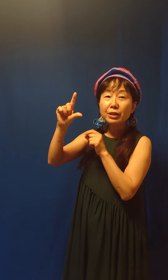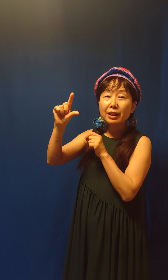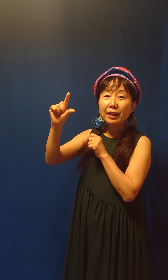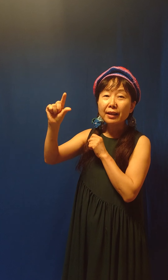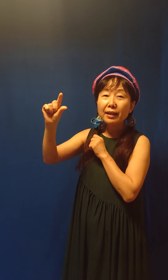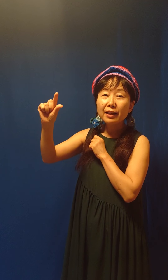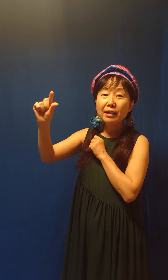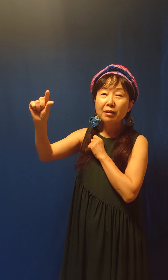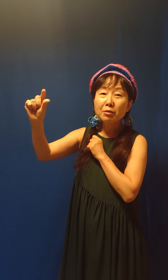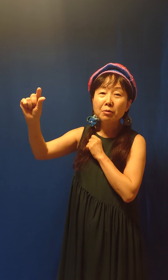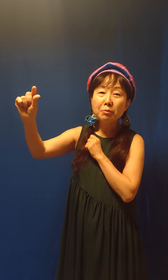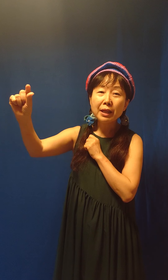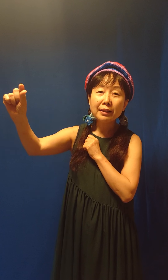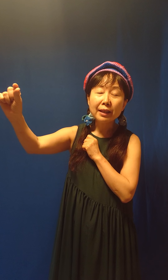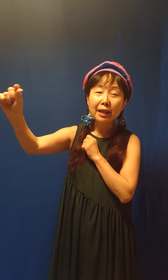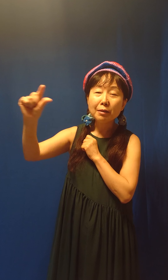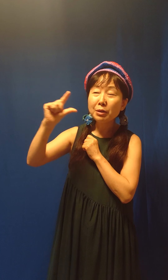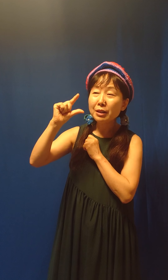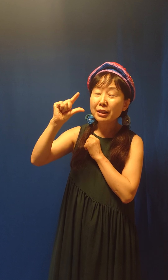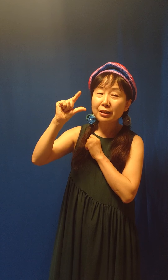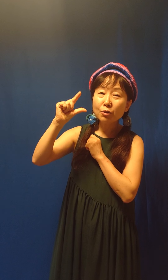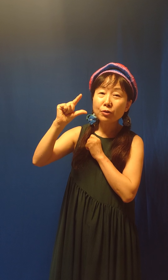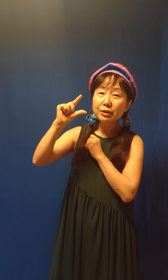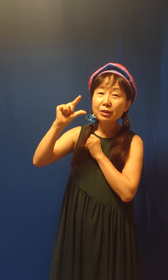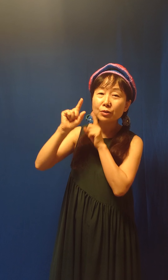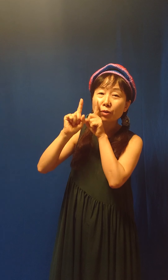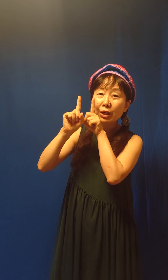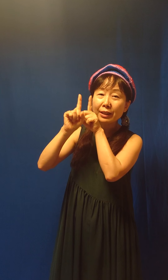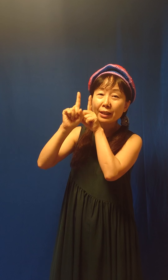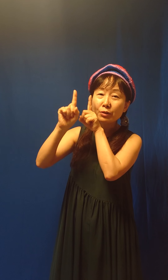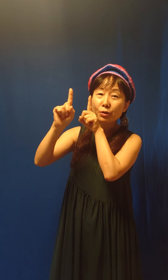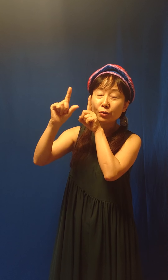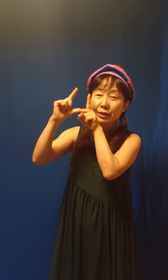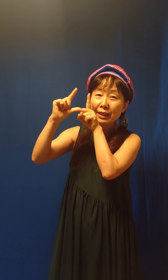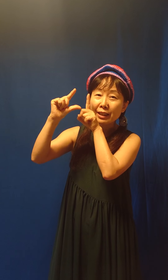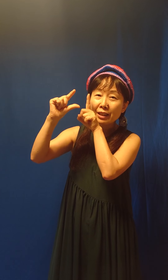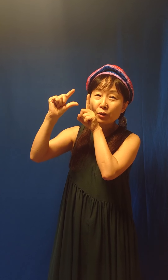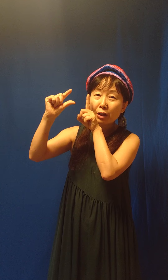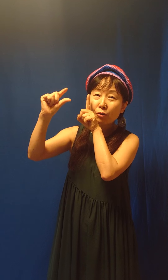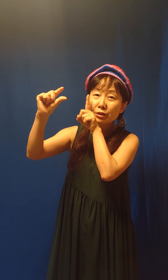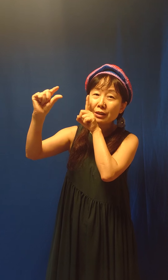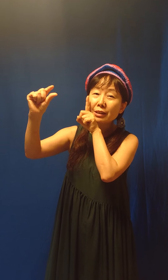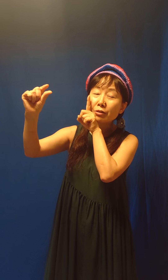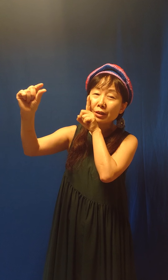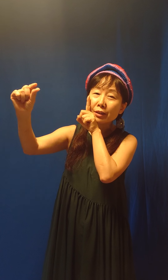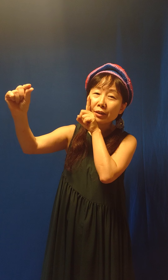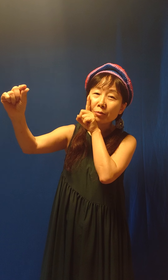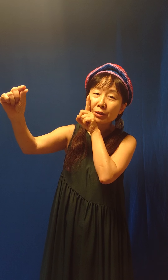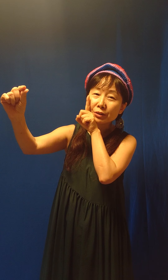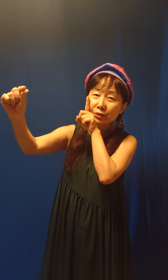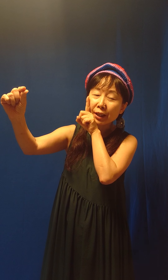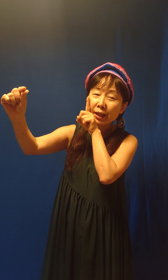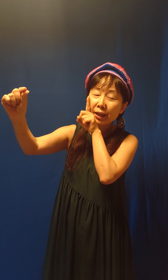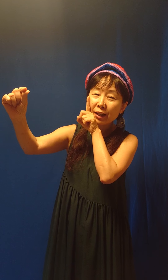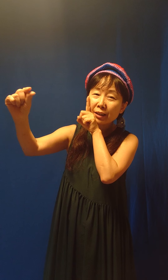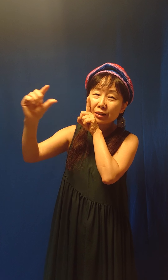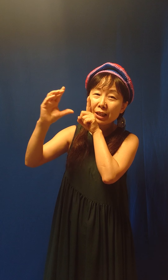に見えて、遠くに行く方、離れるほどに人がこう小さくなっていきますよね。で、